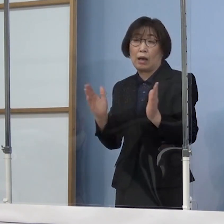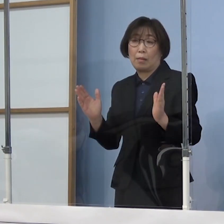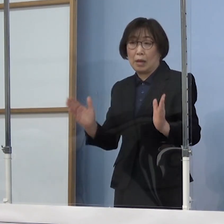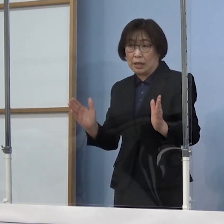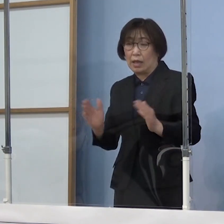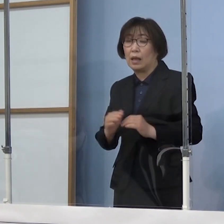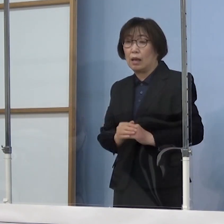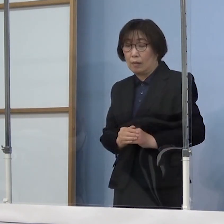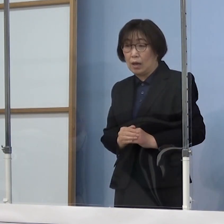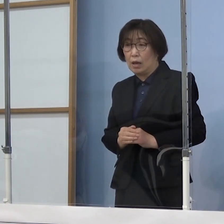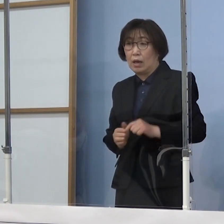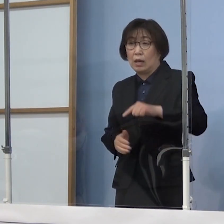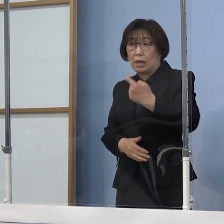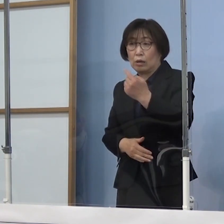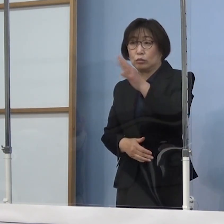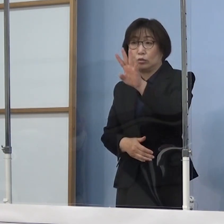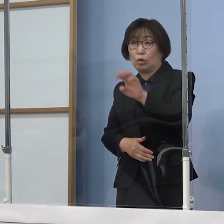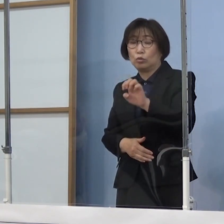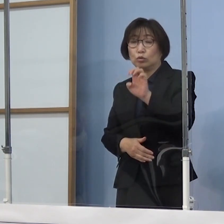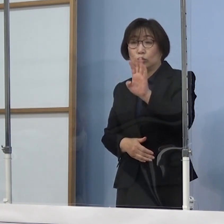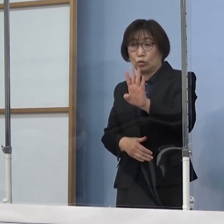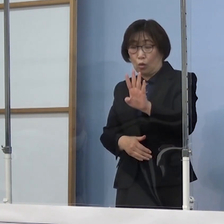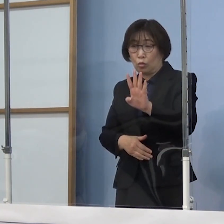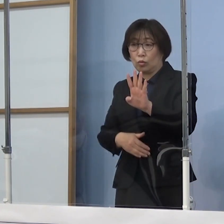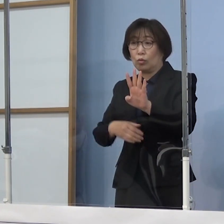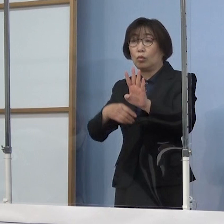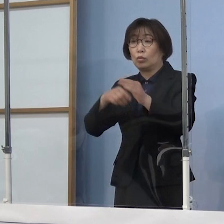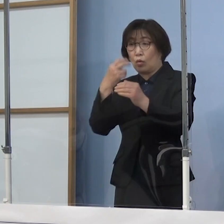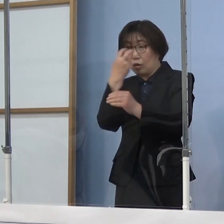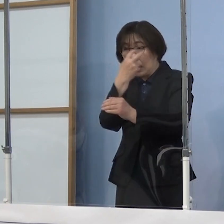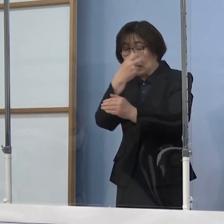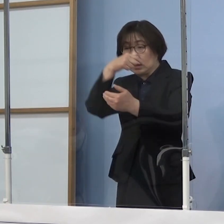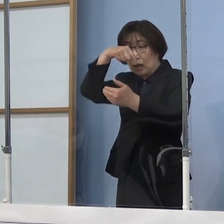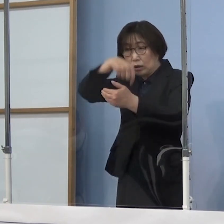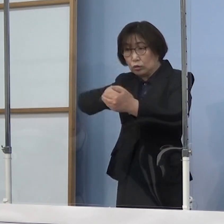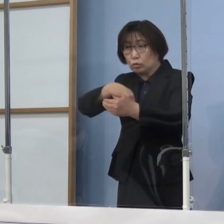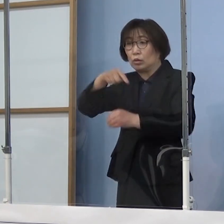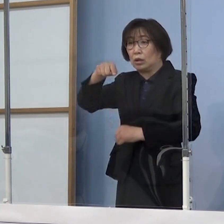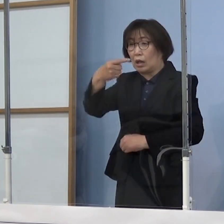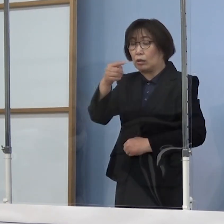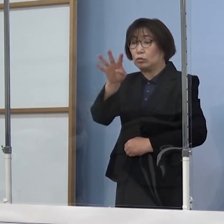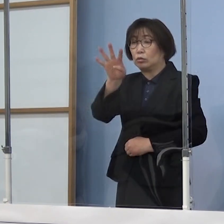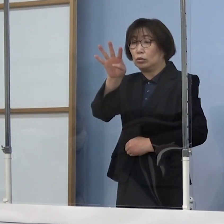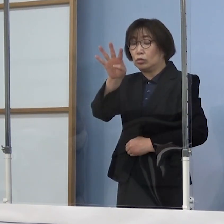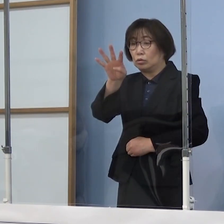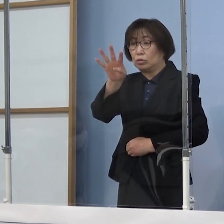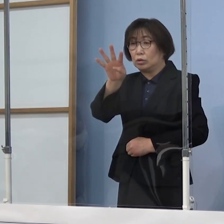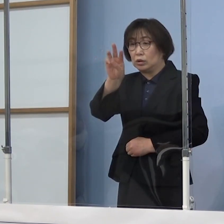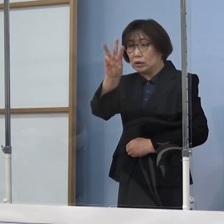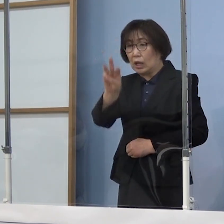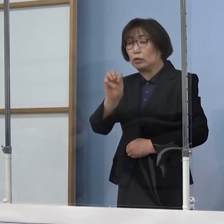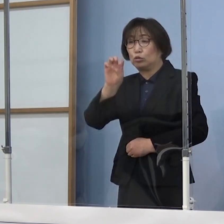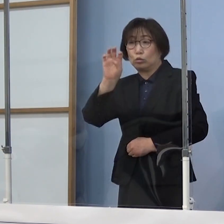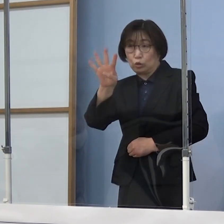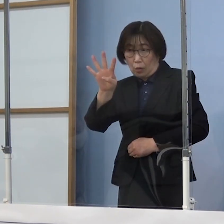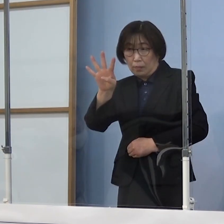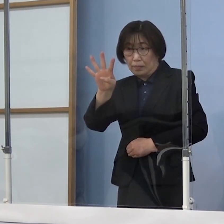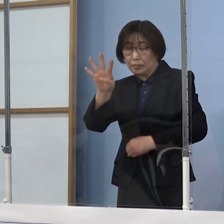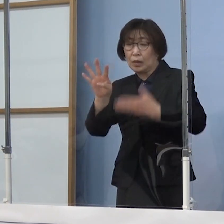じ144検体中、なんと134検体、率に